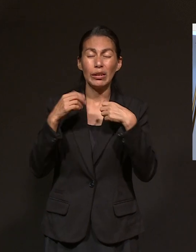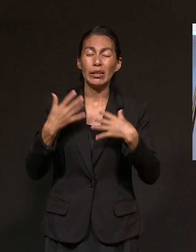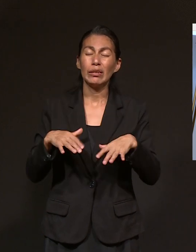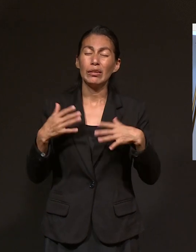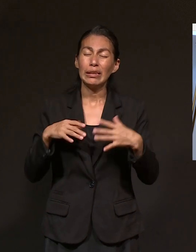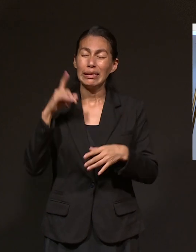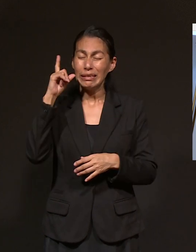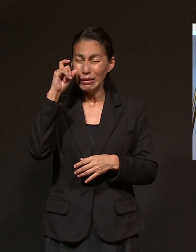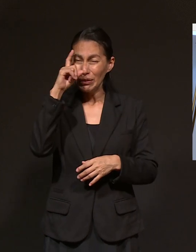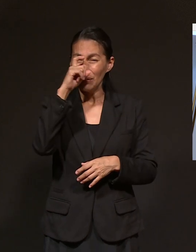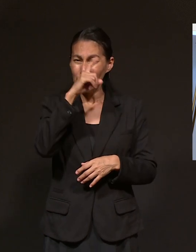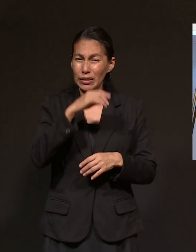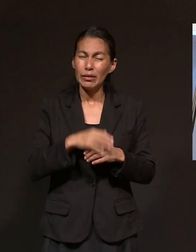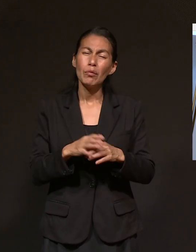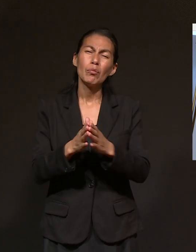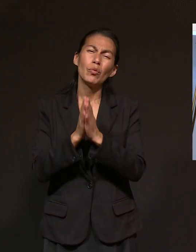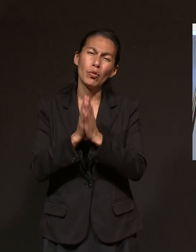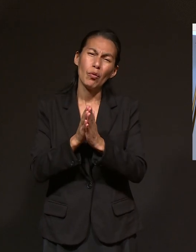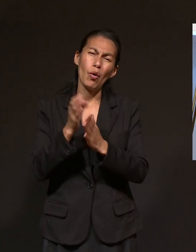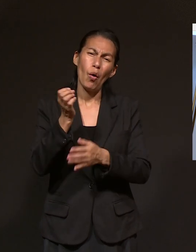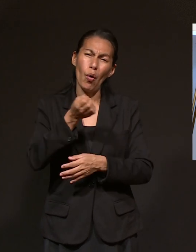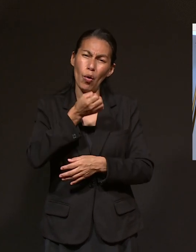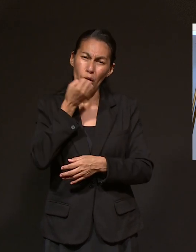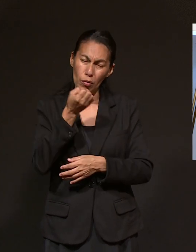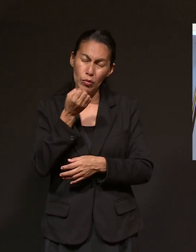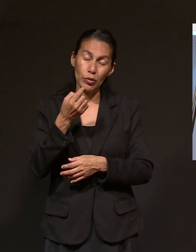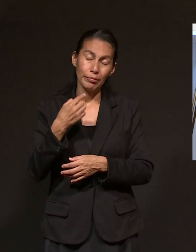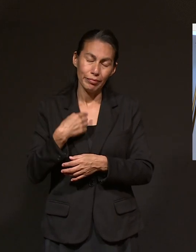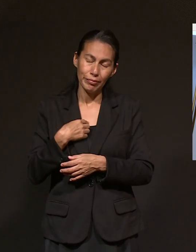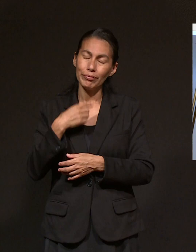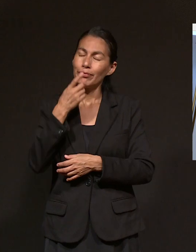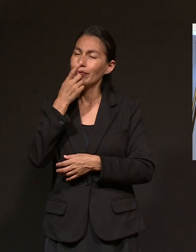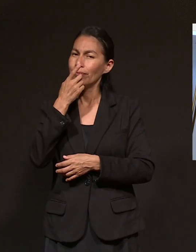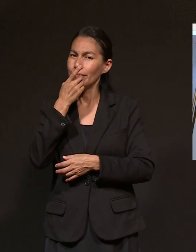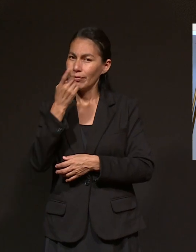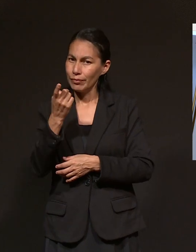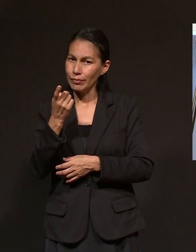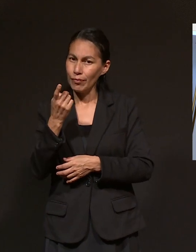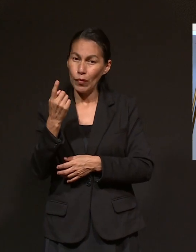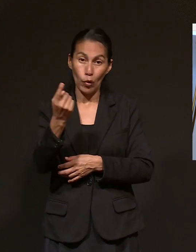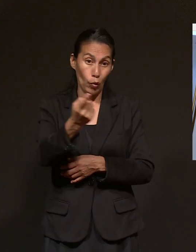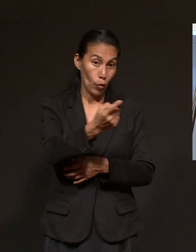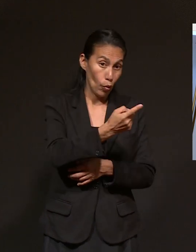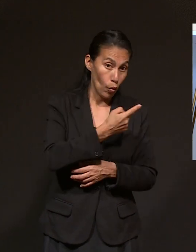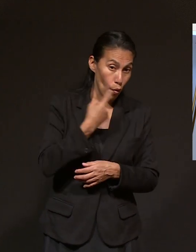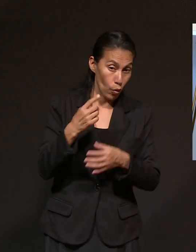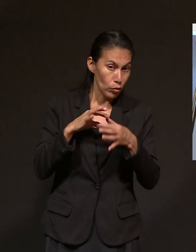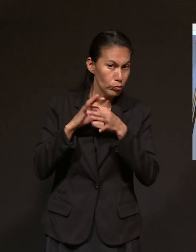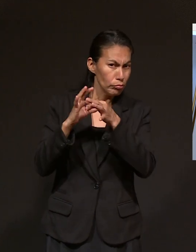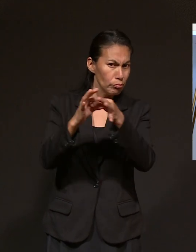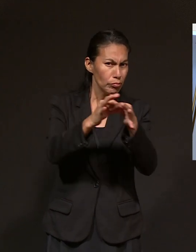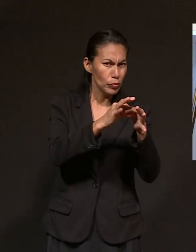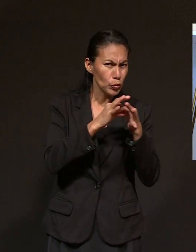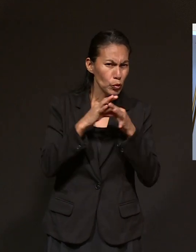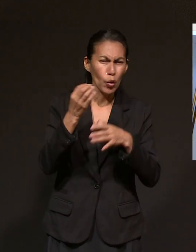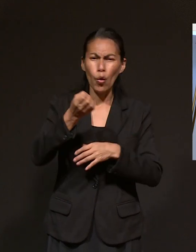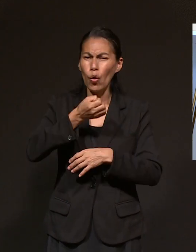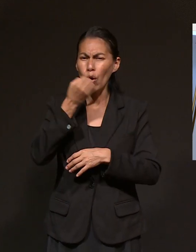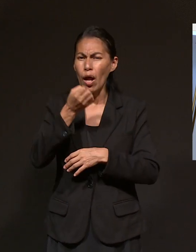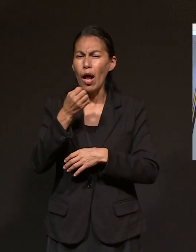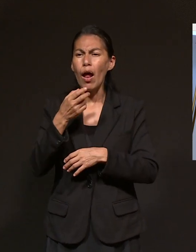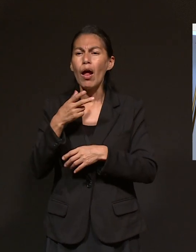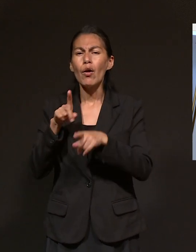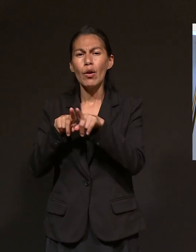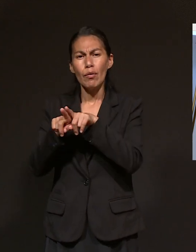cirugía Está en situación muy delicada Y yo le dije que todos nosotros